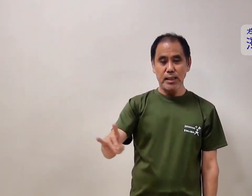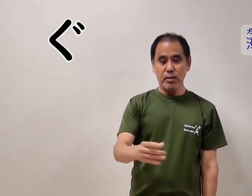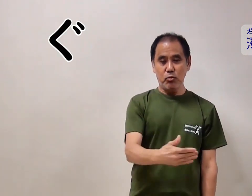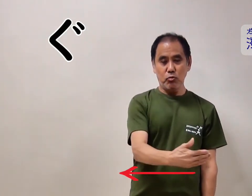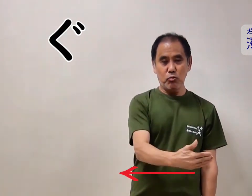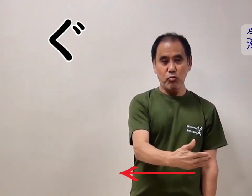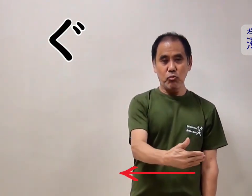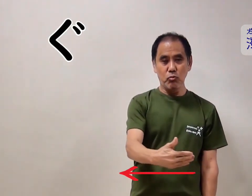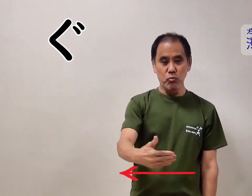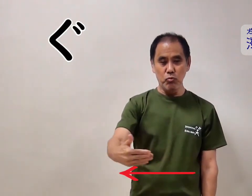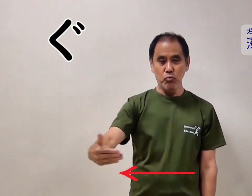ぐ、